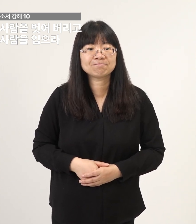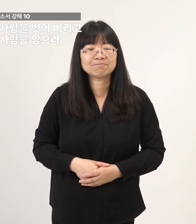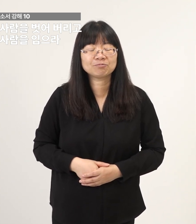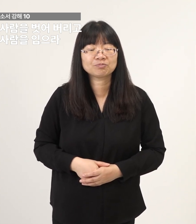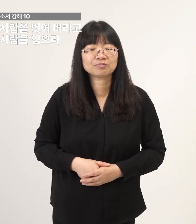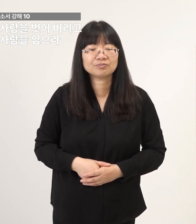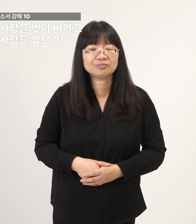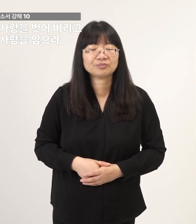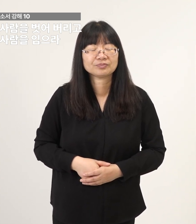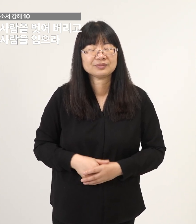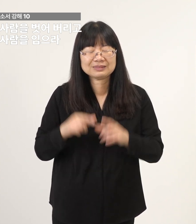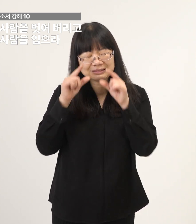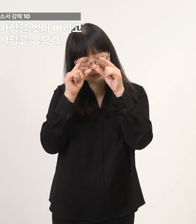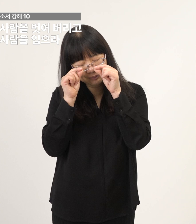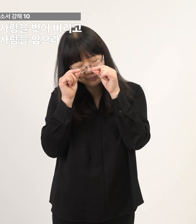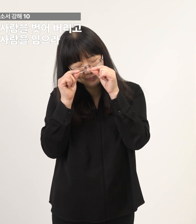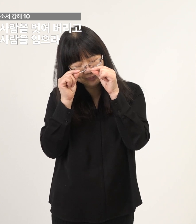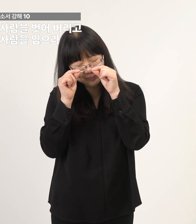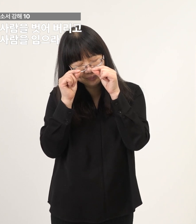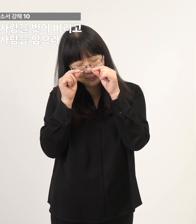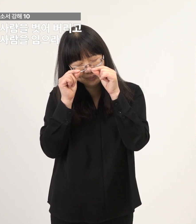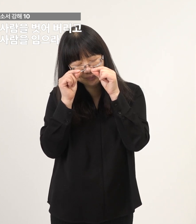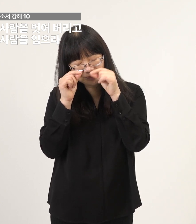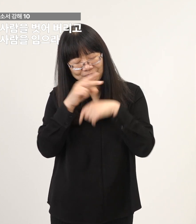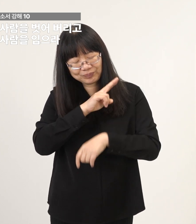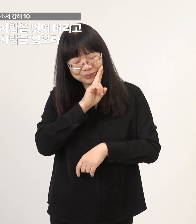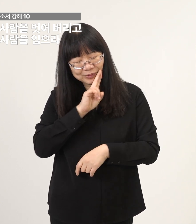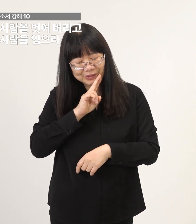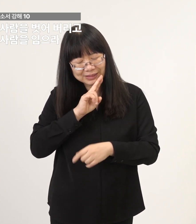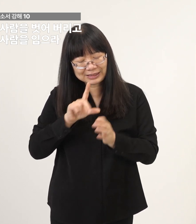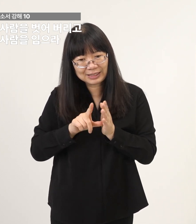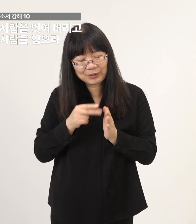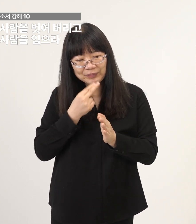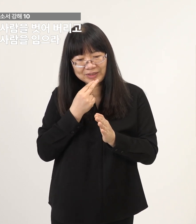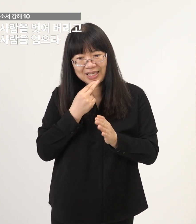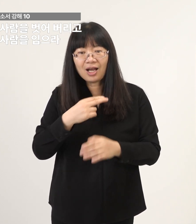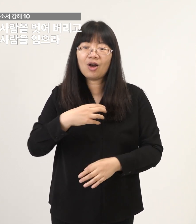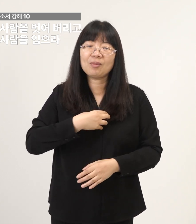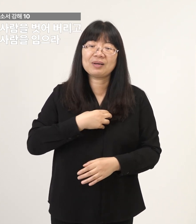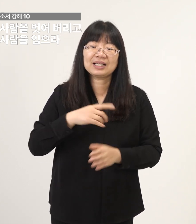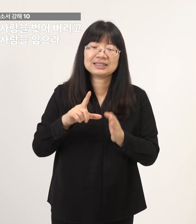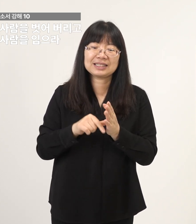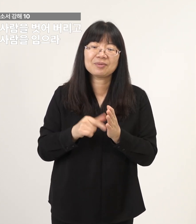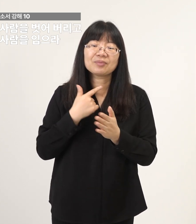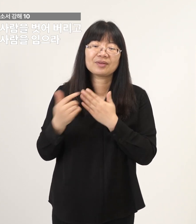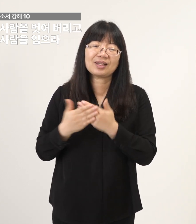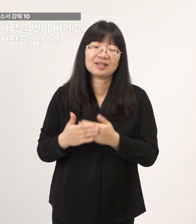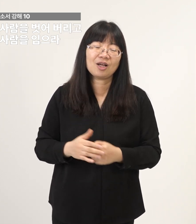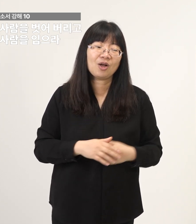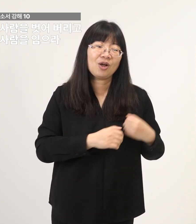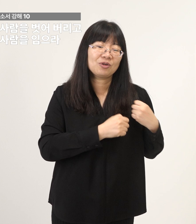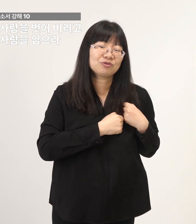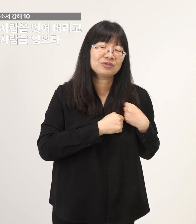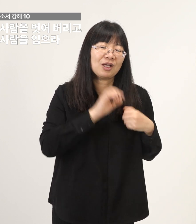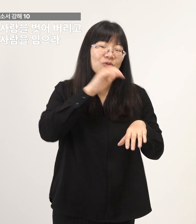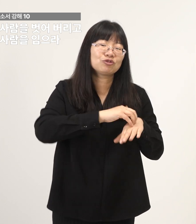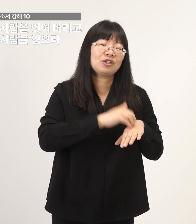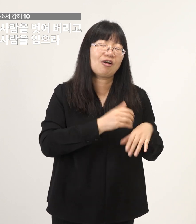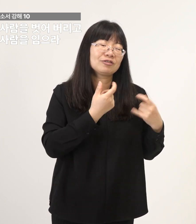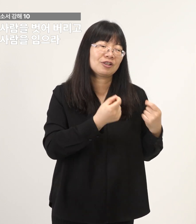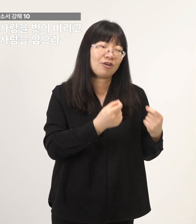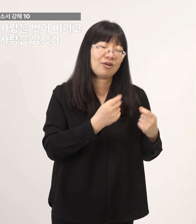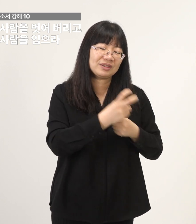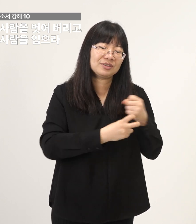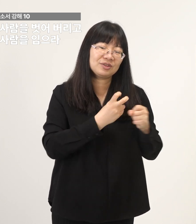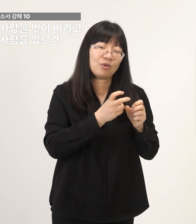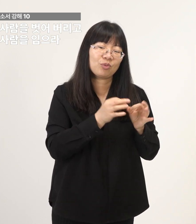눈 붙일 겨를 없이 험악한 세월을 보냈나이다. 그러니까 군대 말로 하면 뺑뺑이를 돌린 거예요.